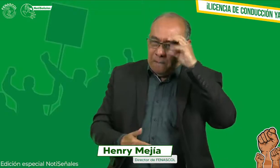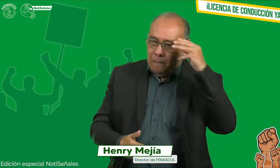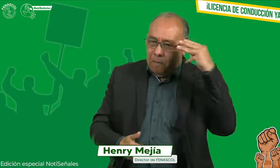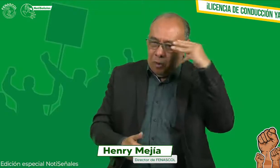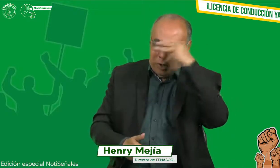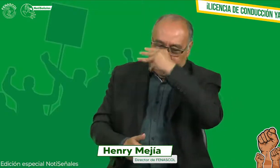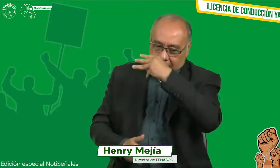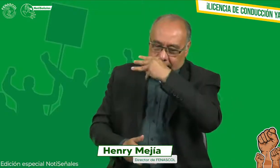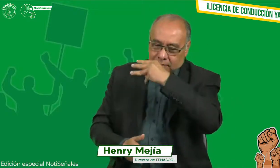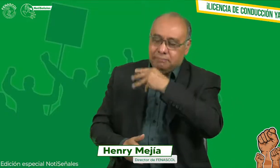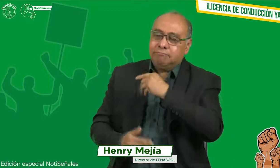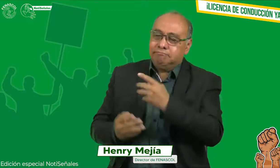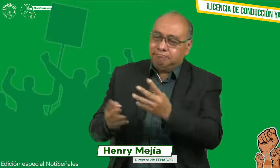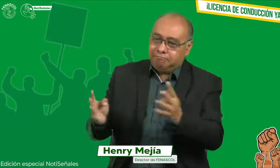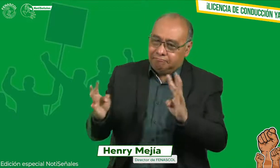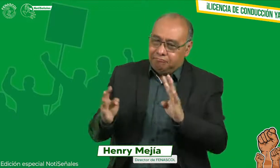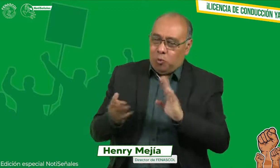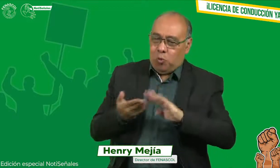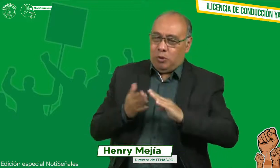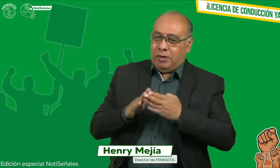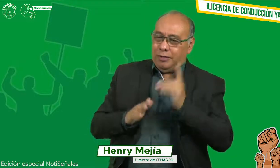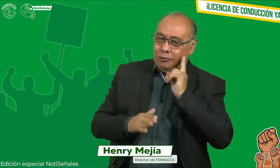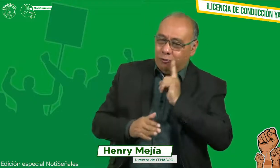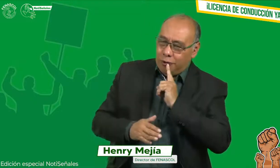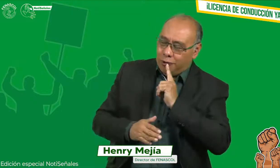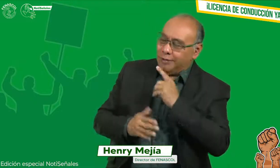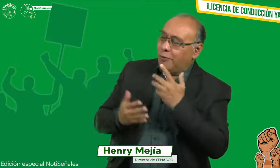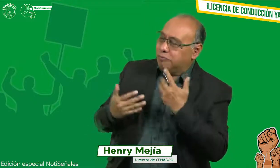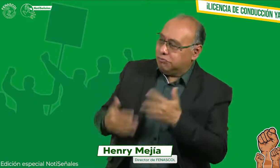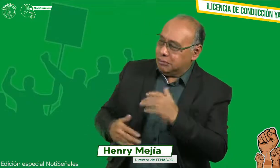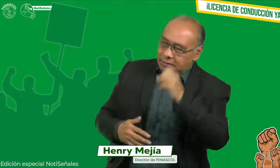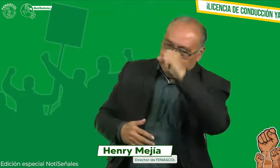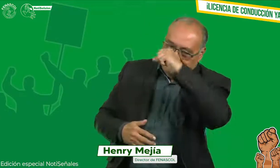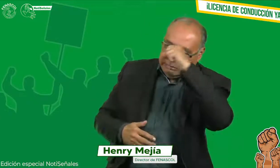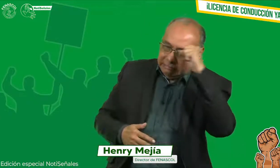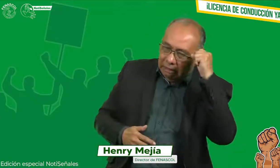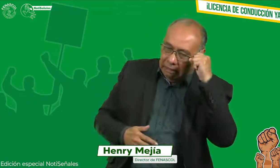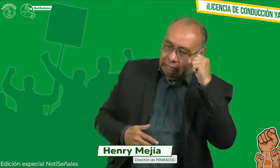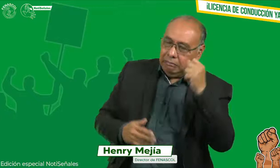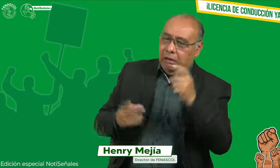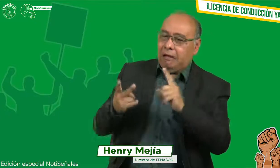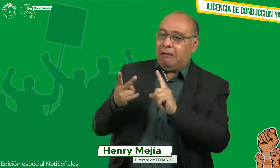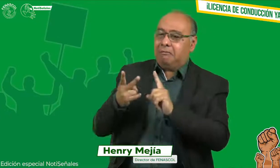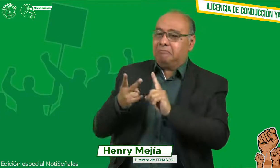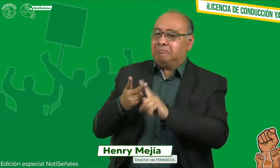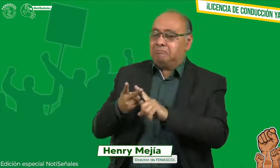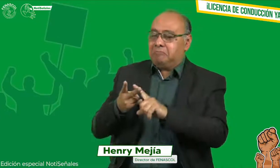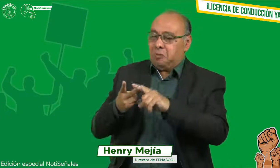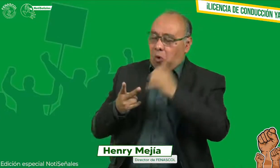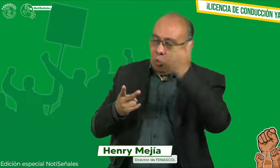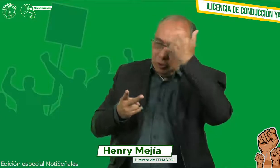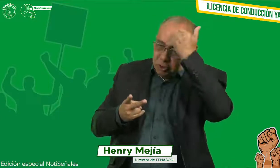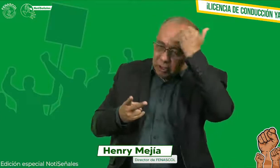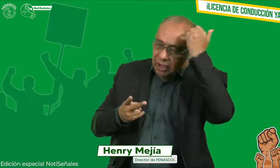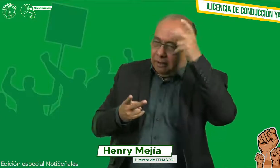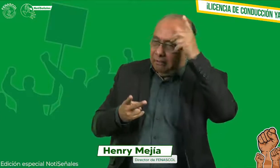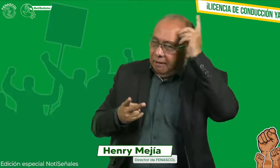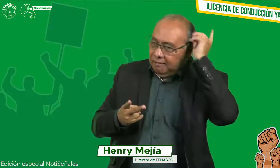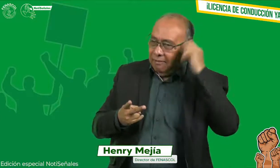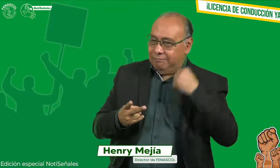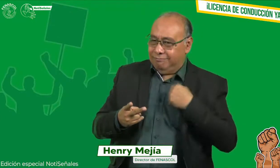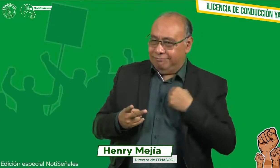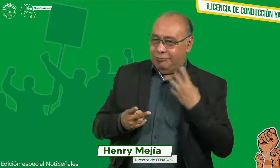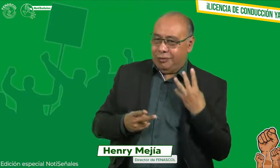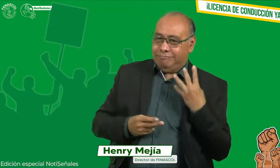Estuvo la presidenta, o pues la consejera para la representación de las personas